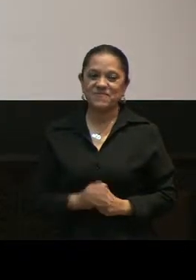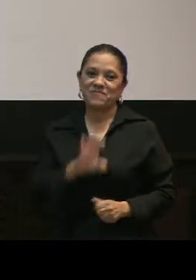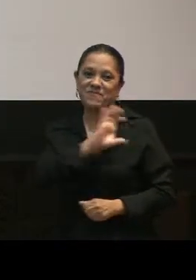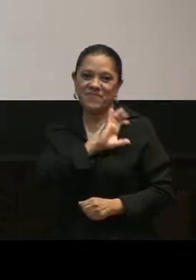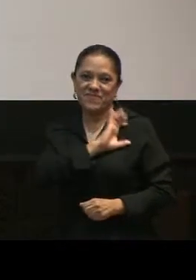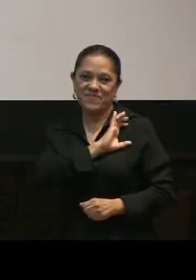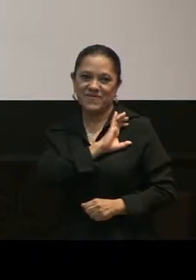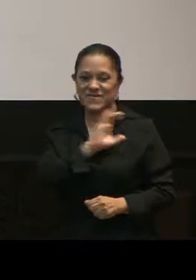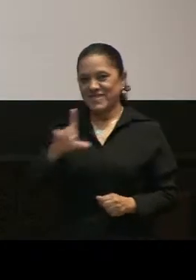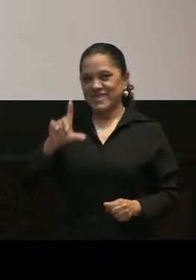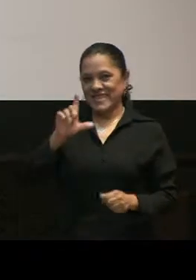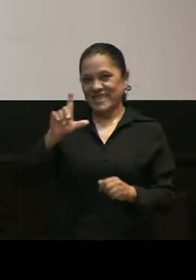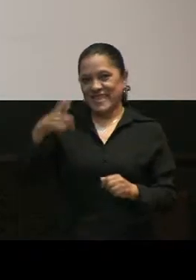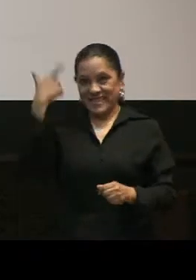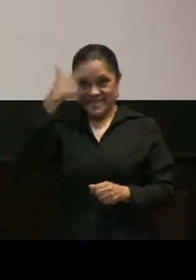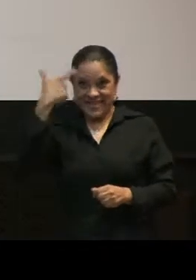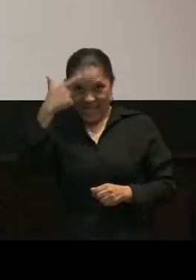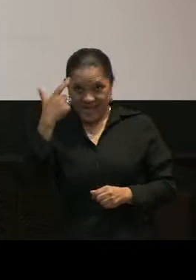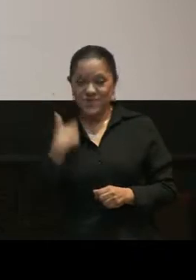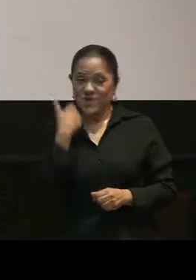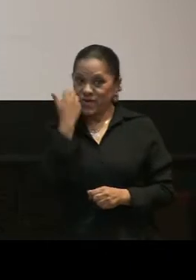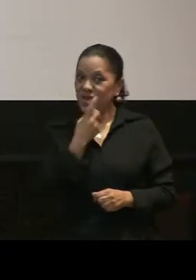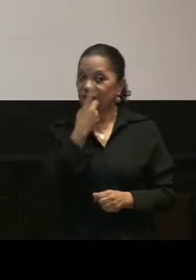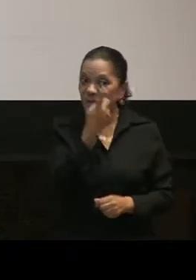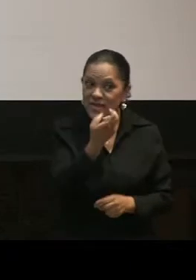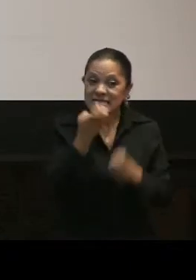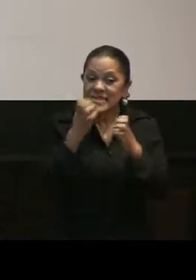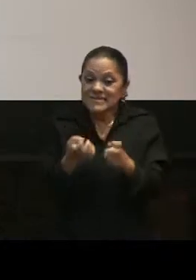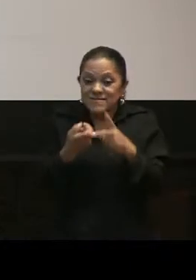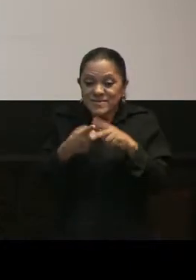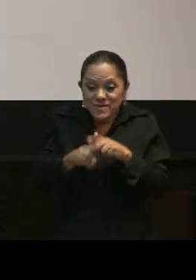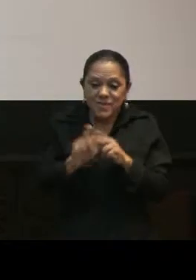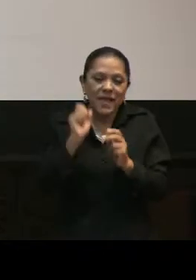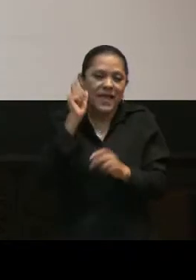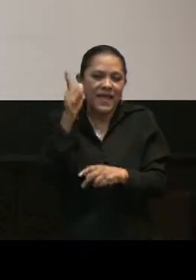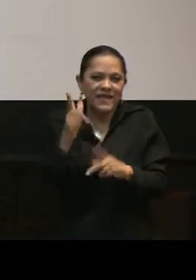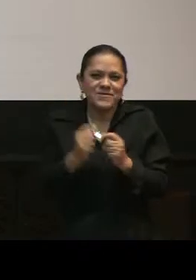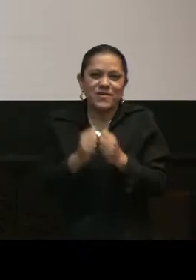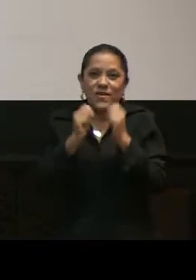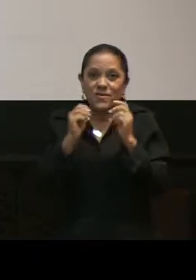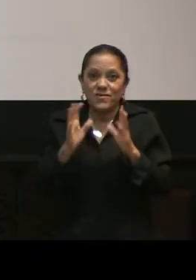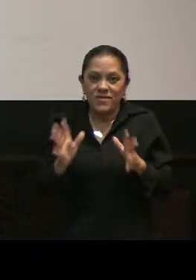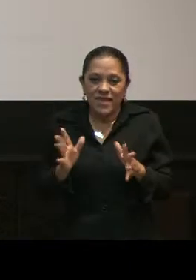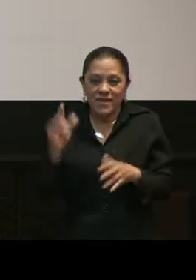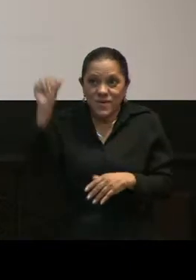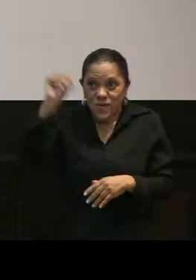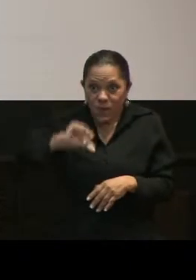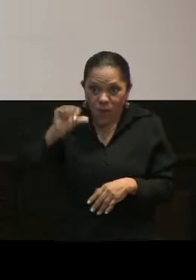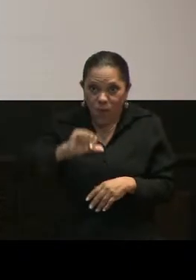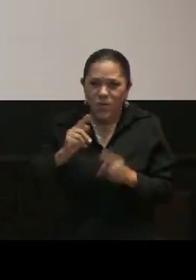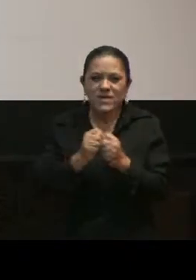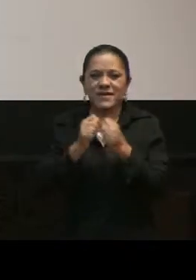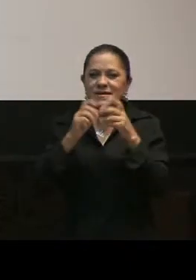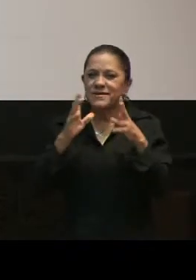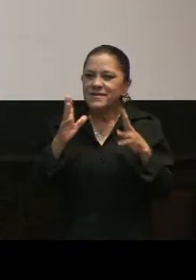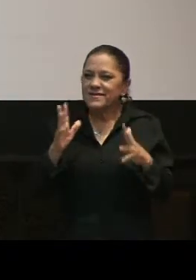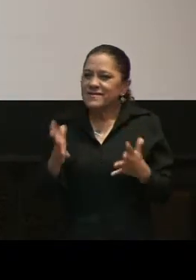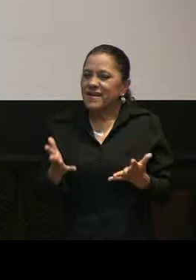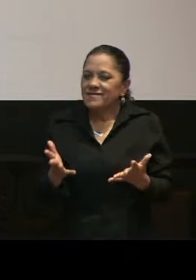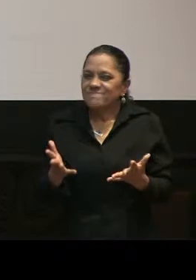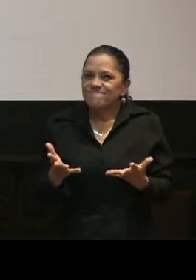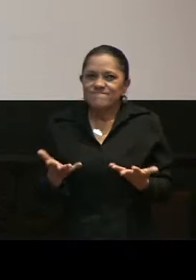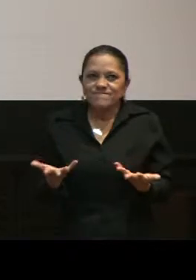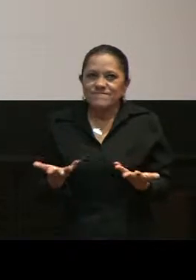Estimado Graco, quería comentarte que estamos empezando algo tarde el día de hoy, y es algo tarde por lo que